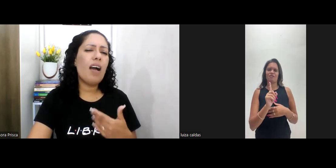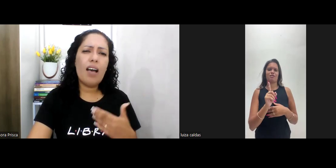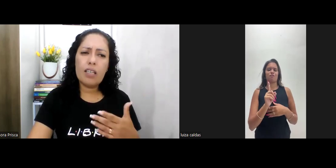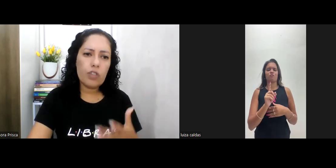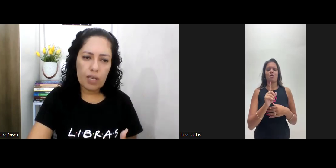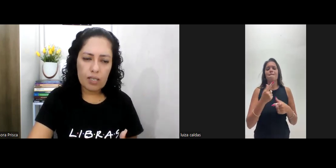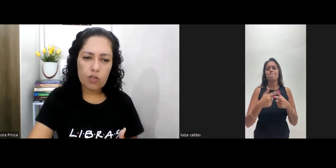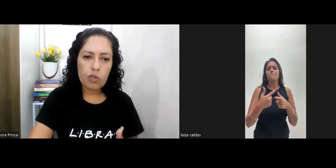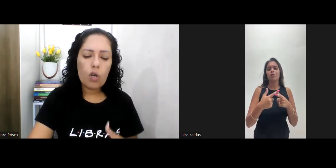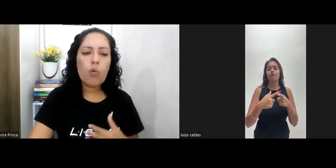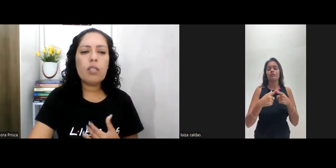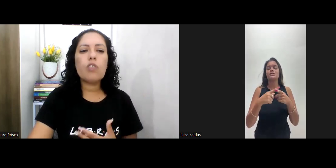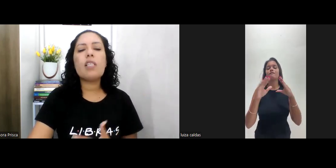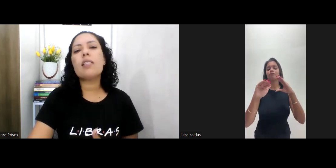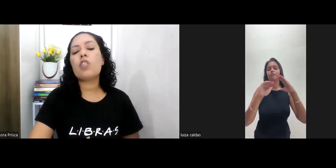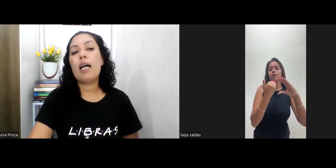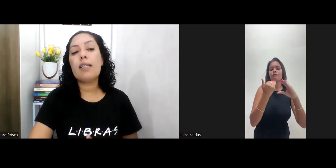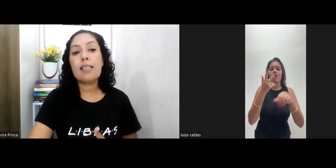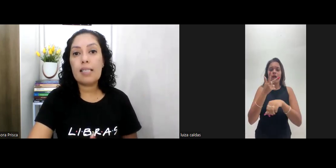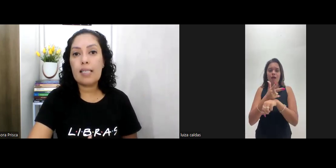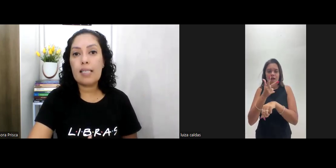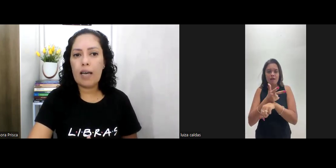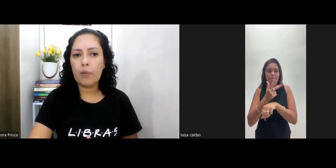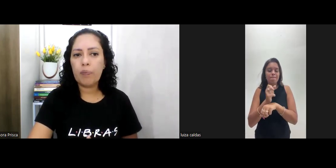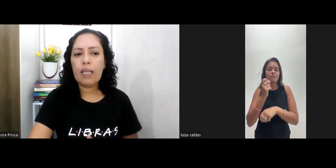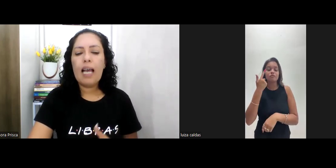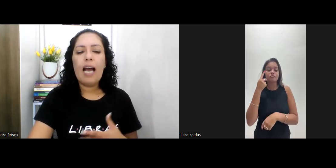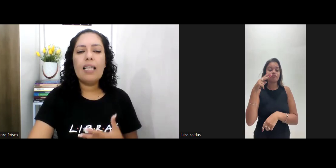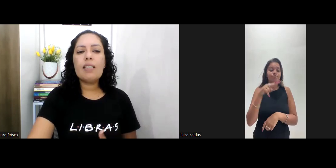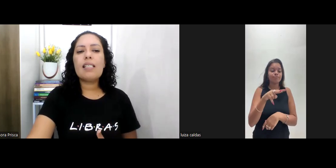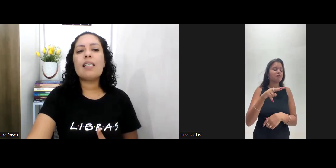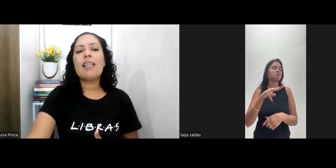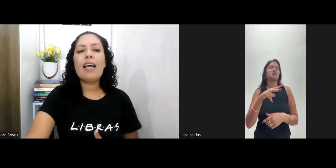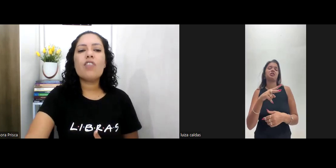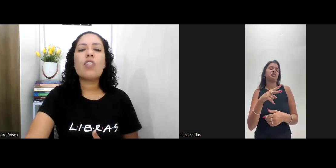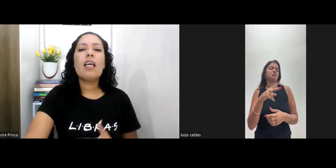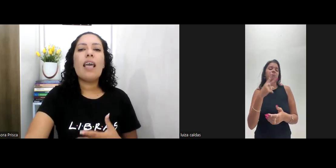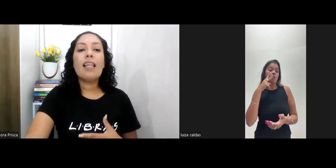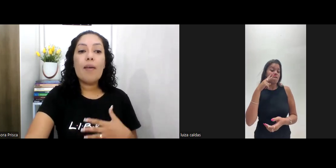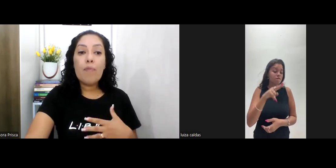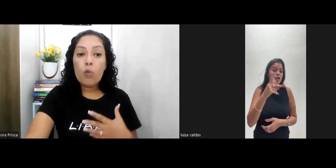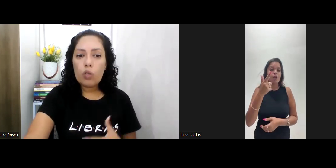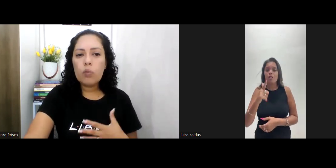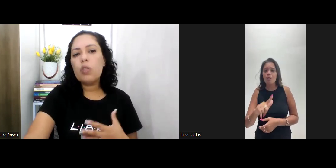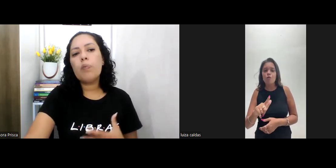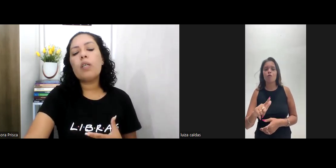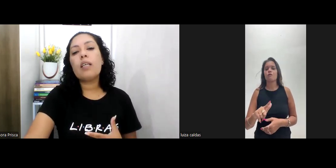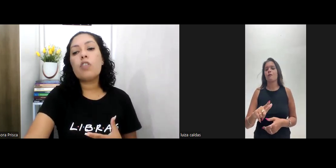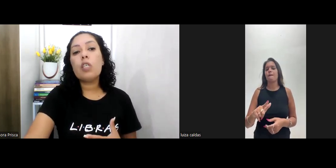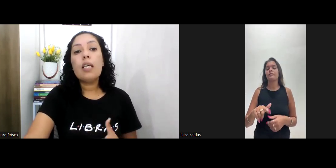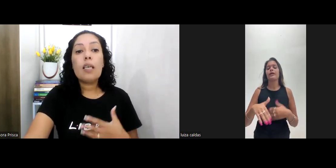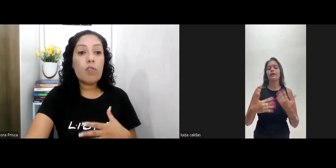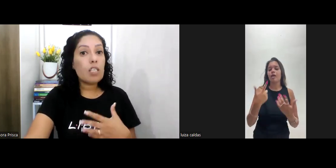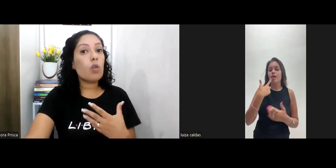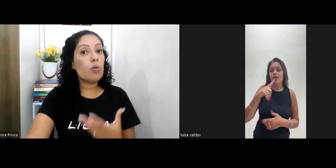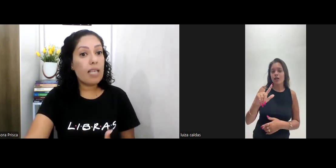rever várias vezes, quantas vezes achar necessário. A língua de sinais, ela é muito, muito